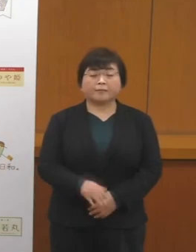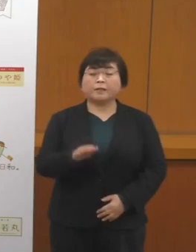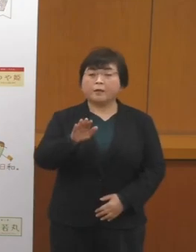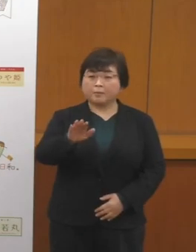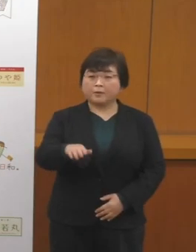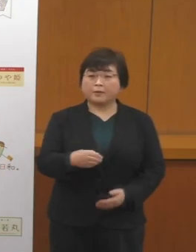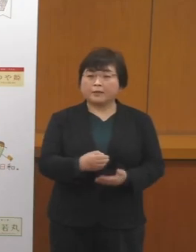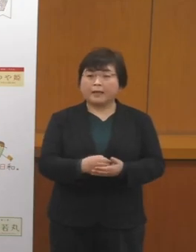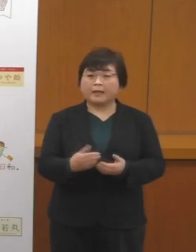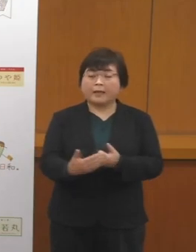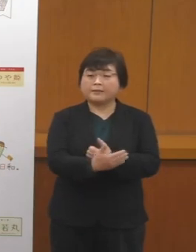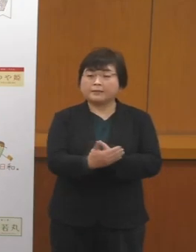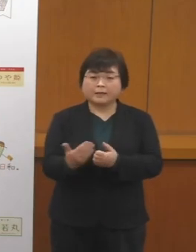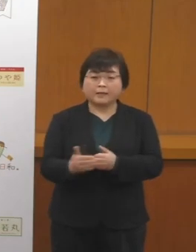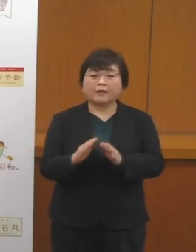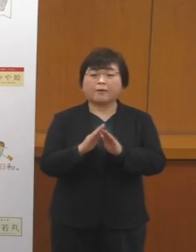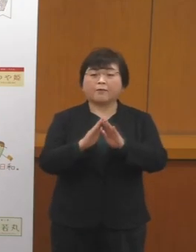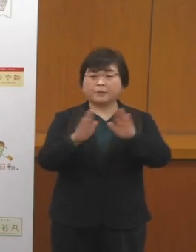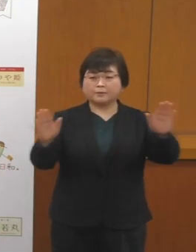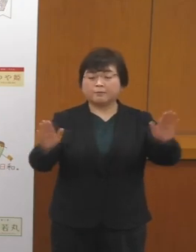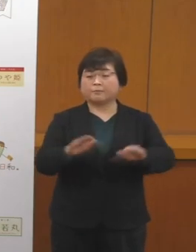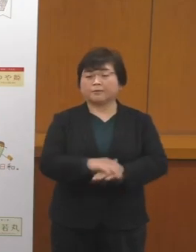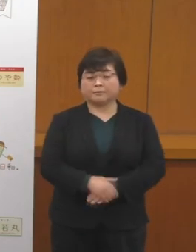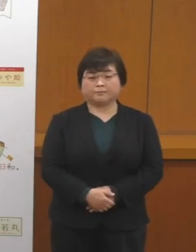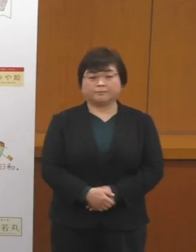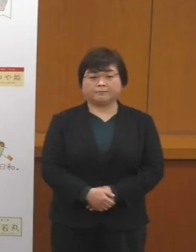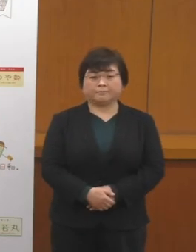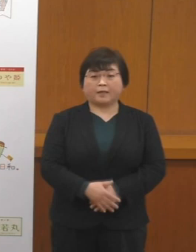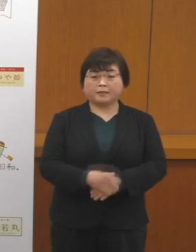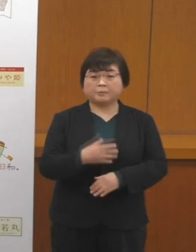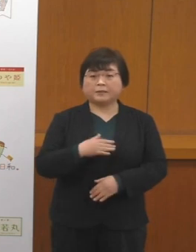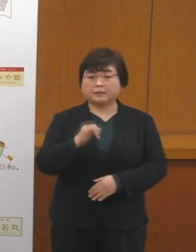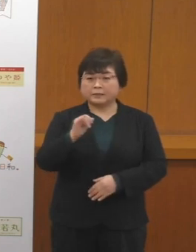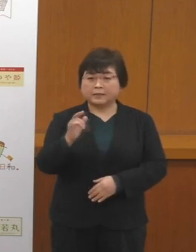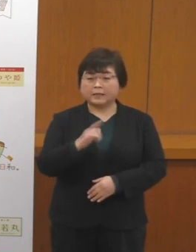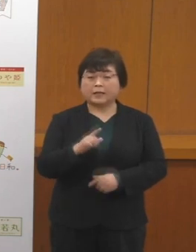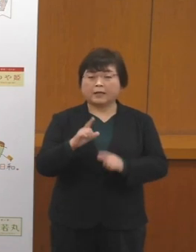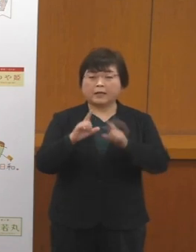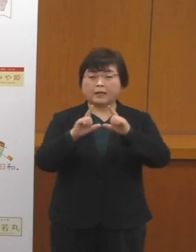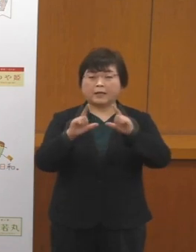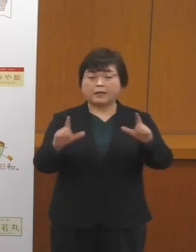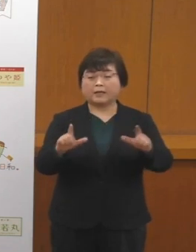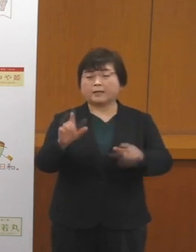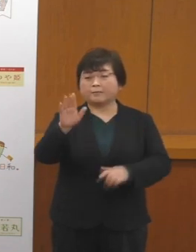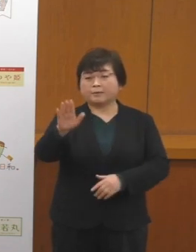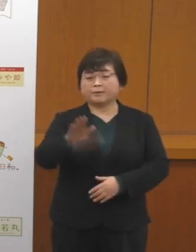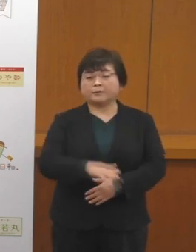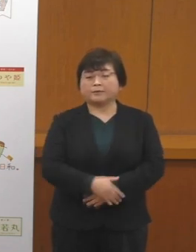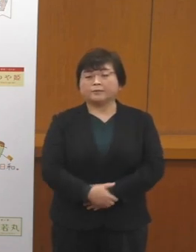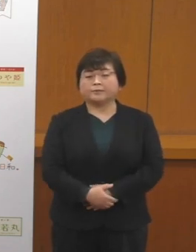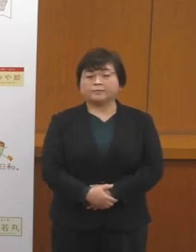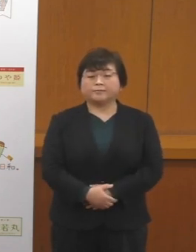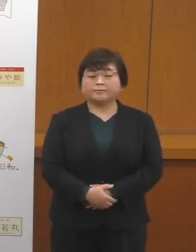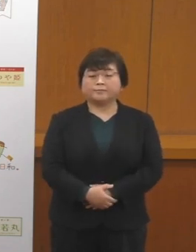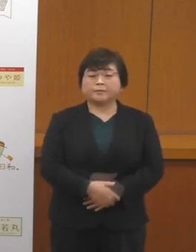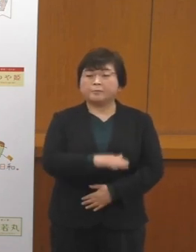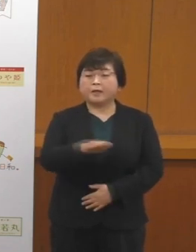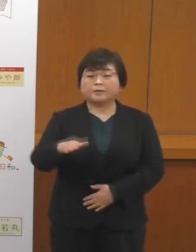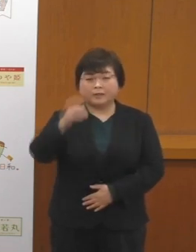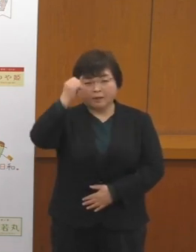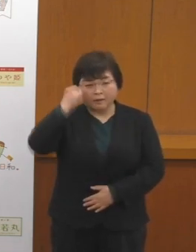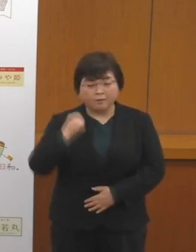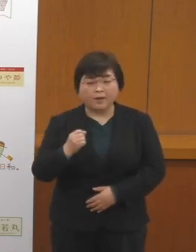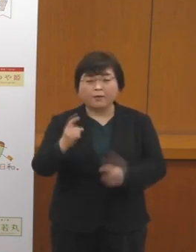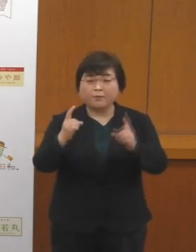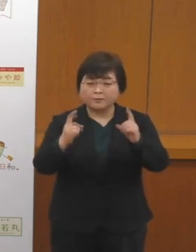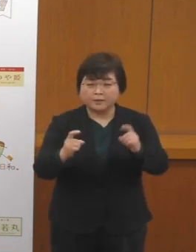ただいまより定例の記者会見を始めさせていただきますはじめに知事から発言がございます皆さん